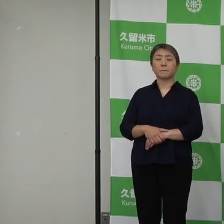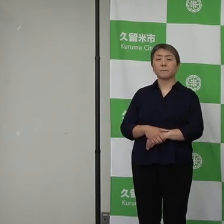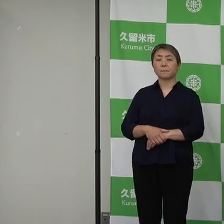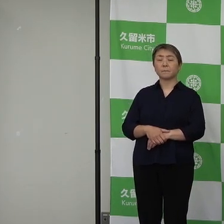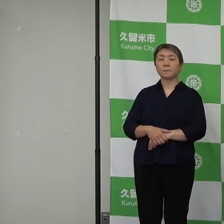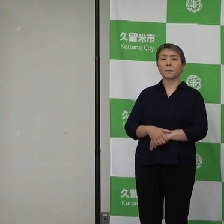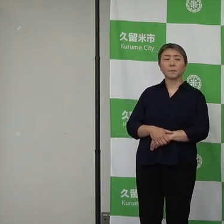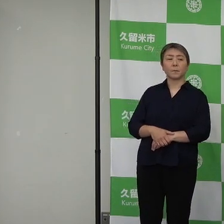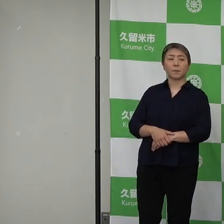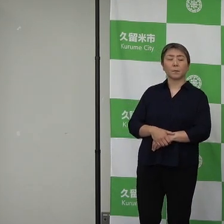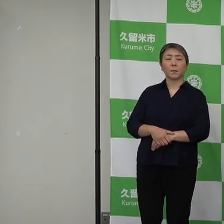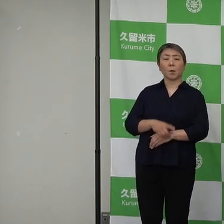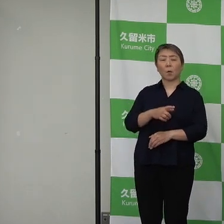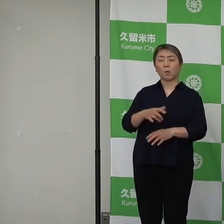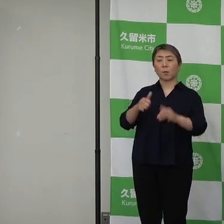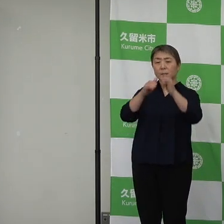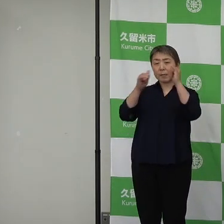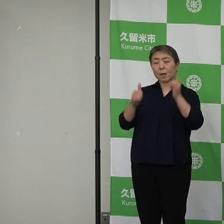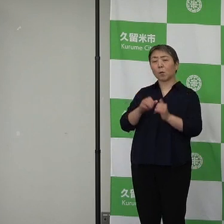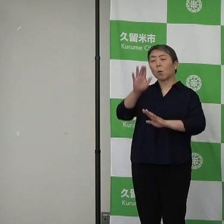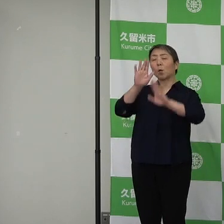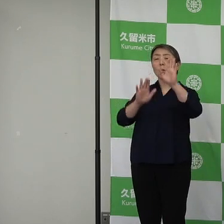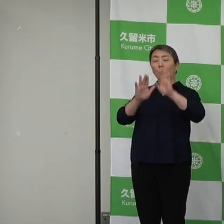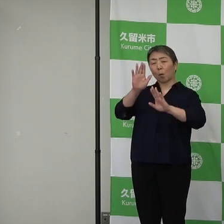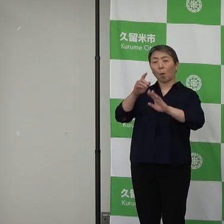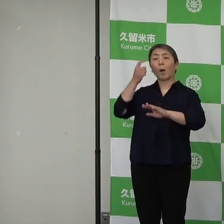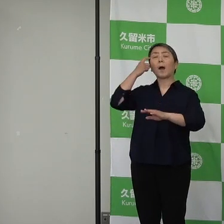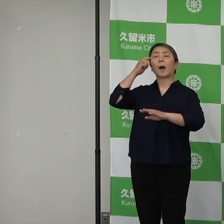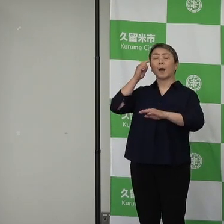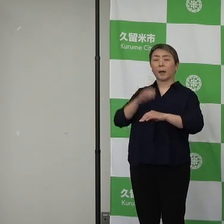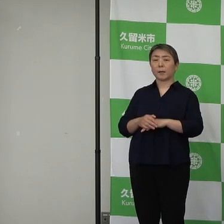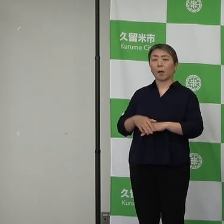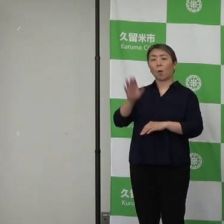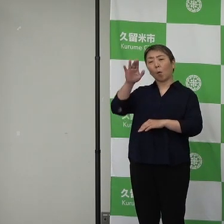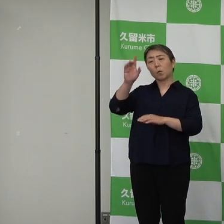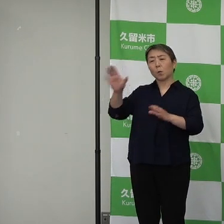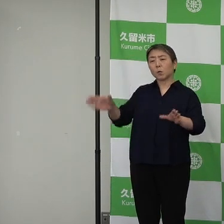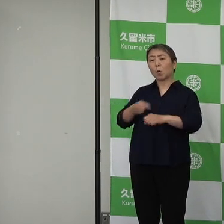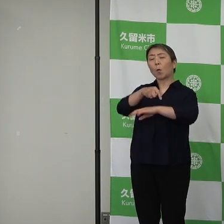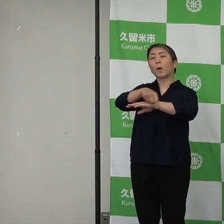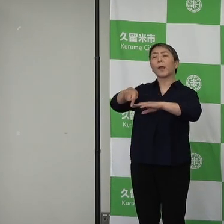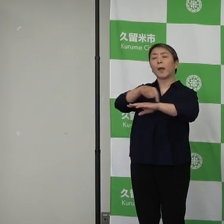それでこういった人口動向を踏まえながら、次期総合計